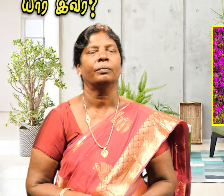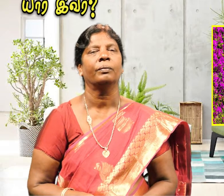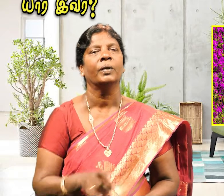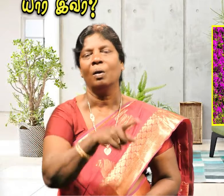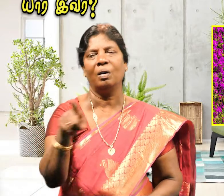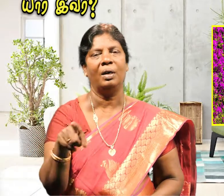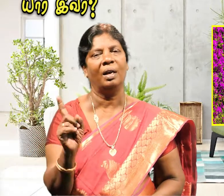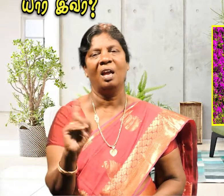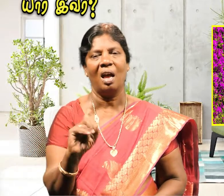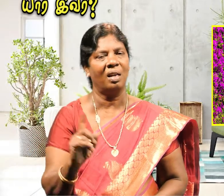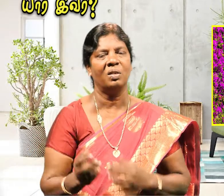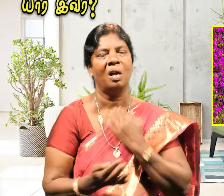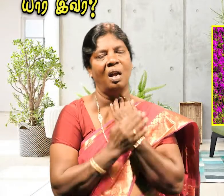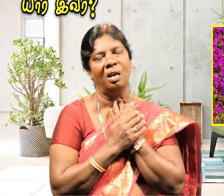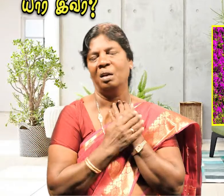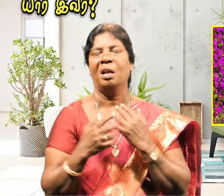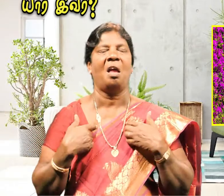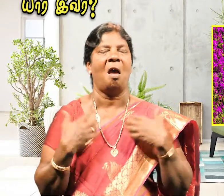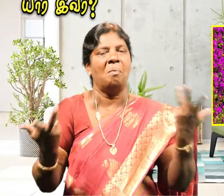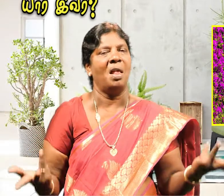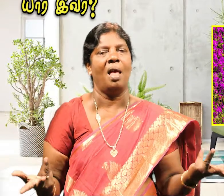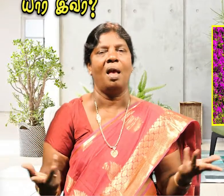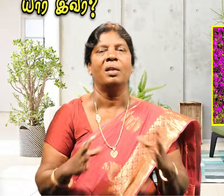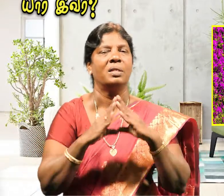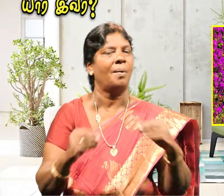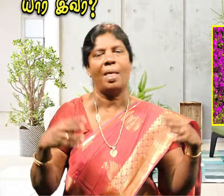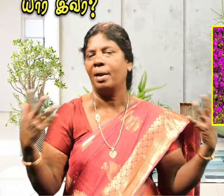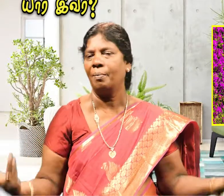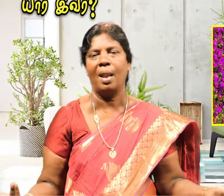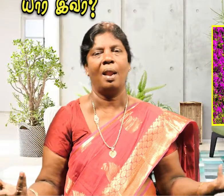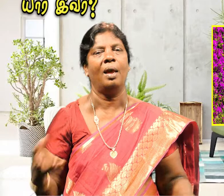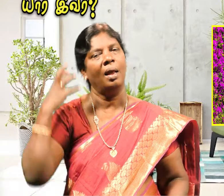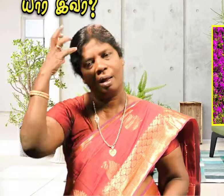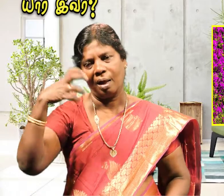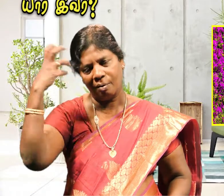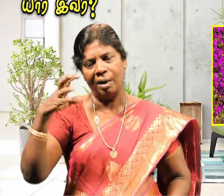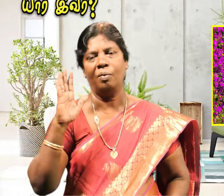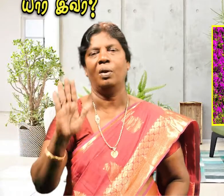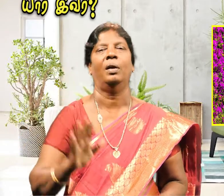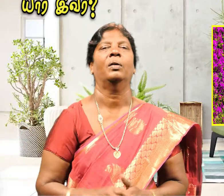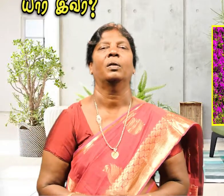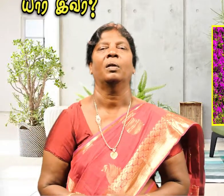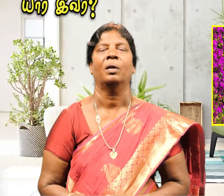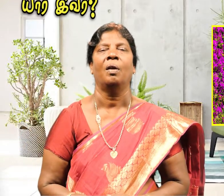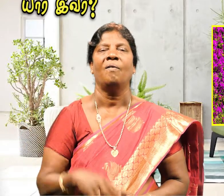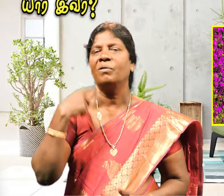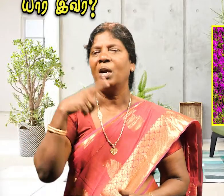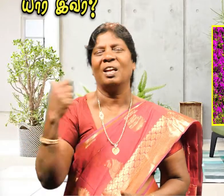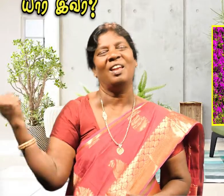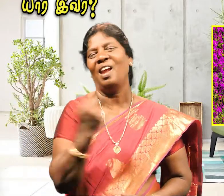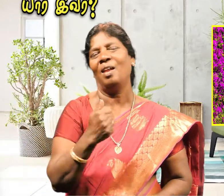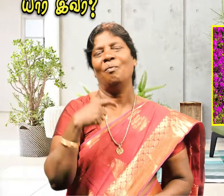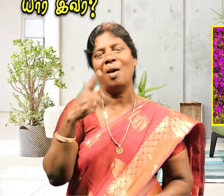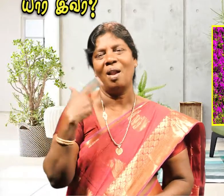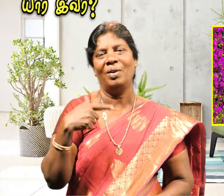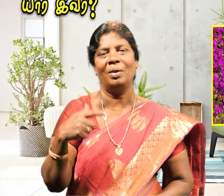ஆறுதல் இல்லாமல் தவிக்கிறீர்களா நண்பர்களே? மனதுக்குள்ளே சமாதானம் இல்லாமல் போராடி கொண்டிருக்கிறீர்களா?